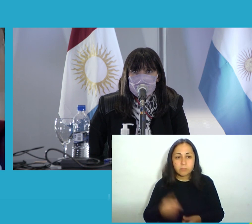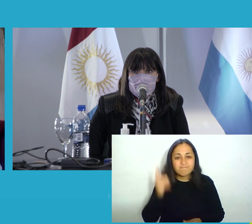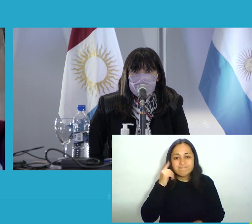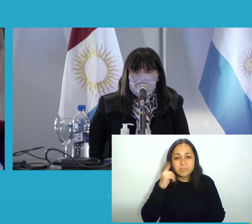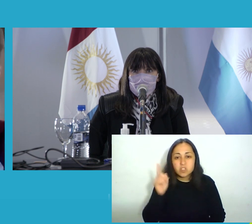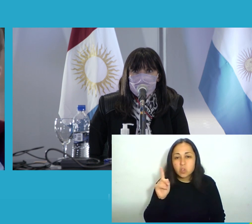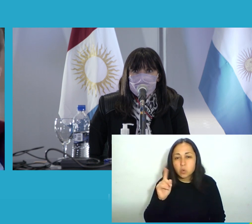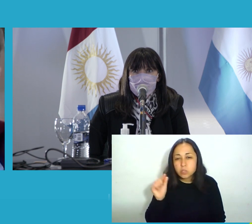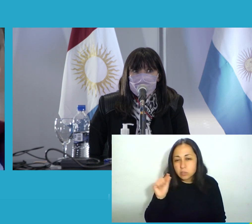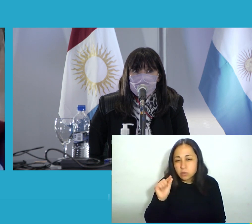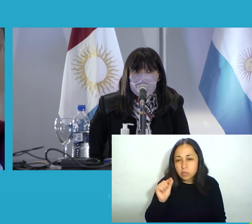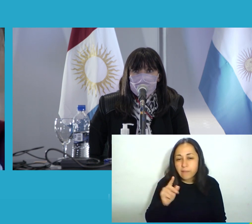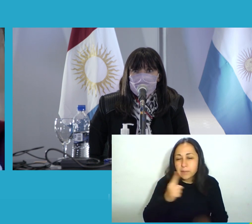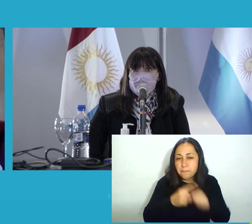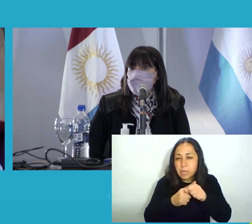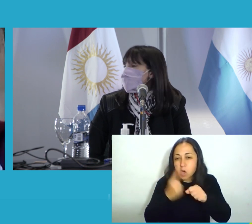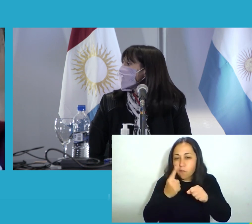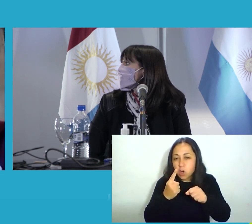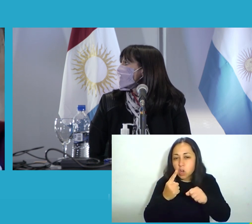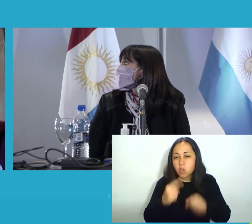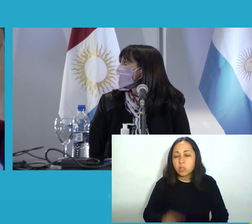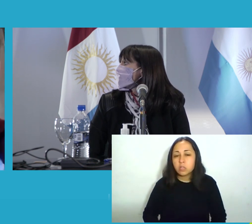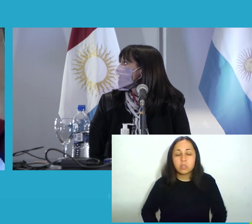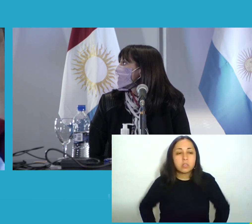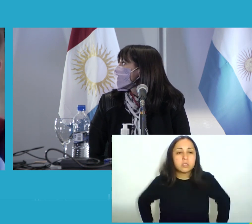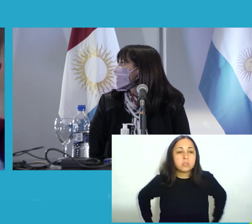No se lo escucha. Un segundito, vamos a activar el micrófono.